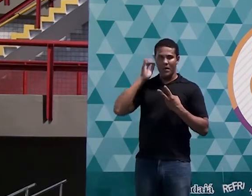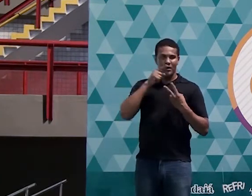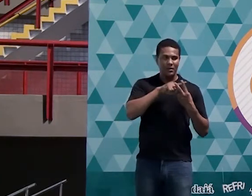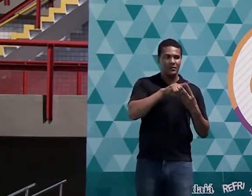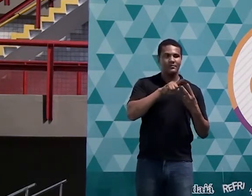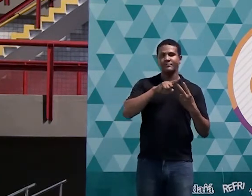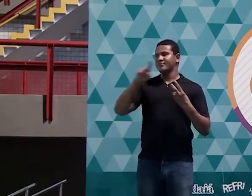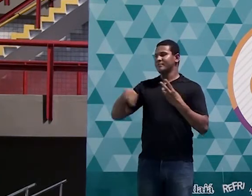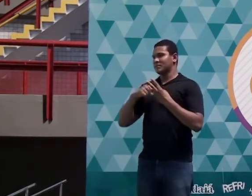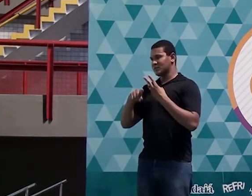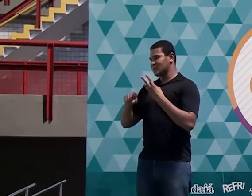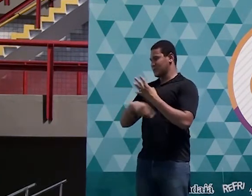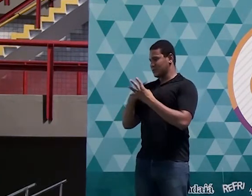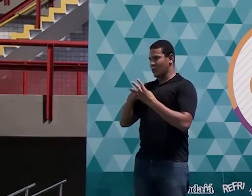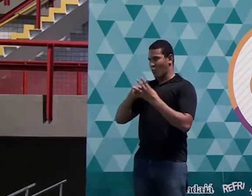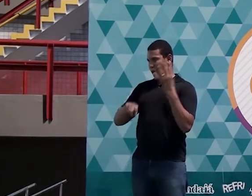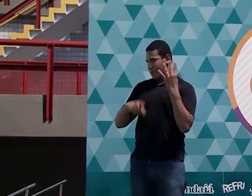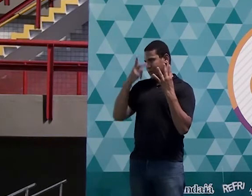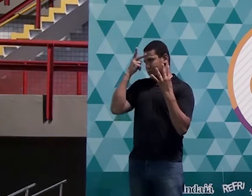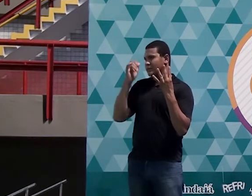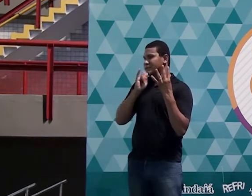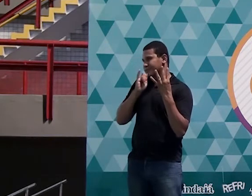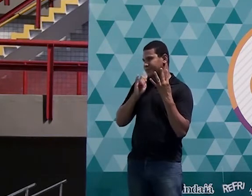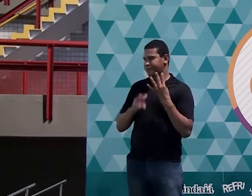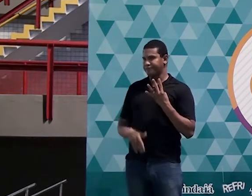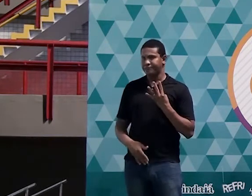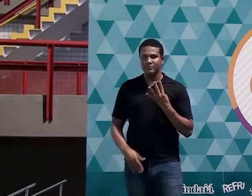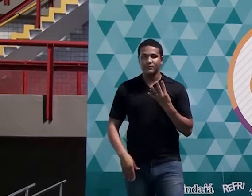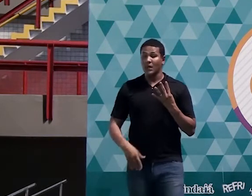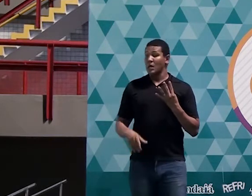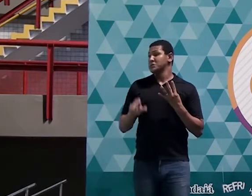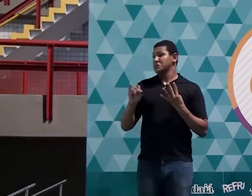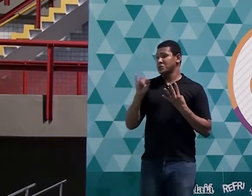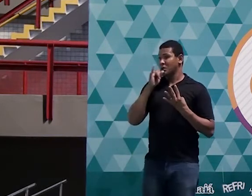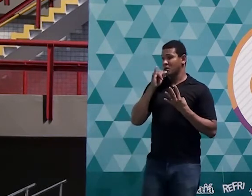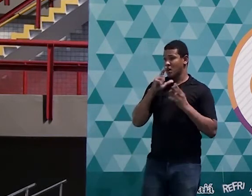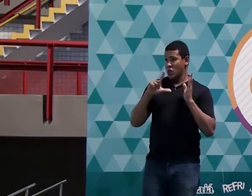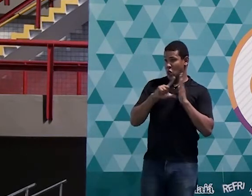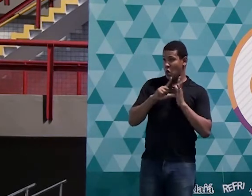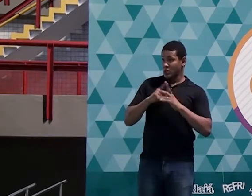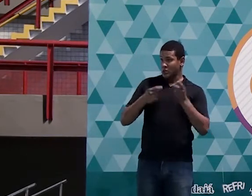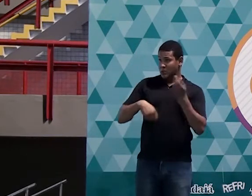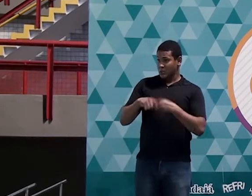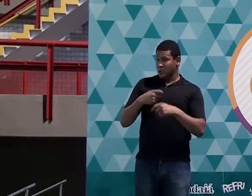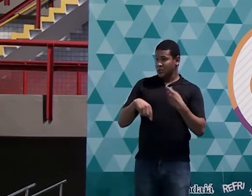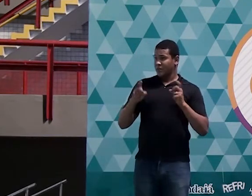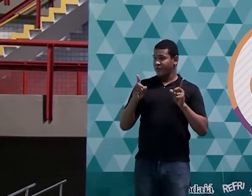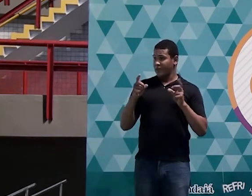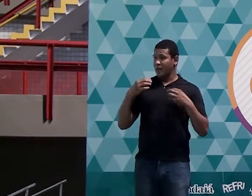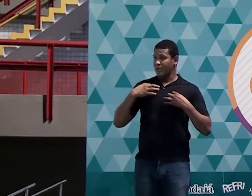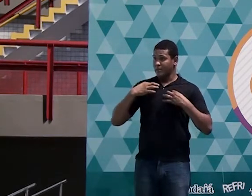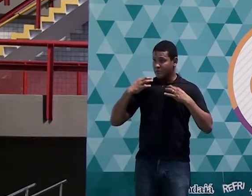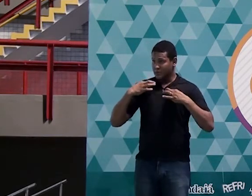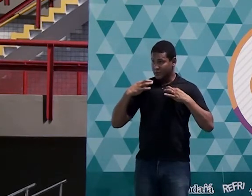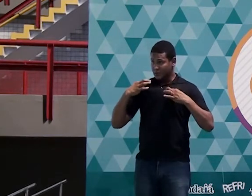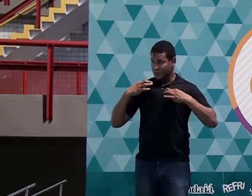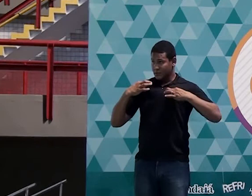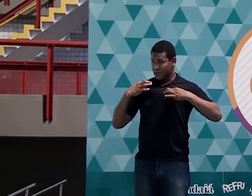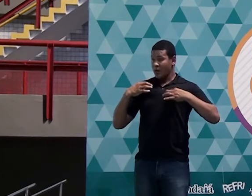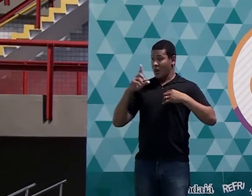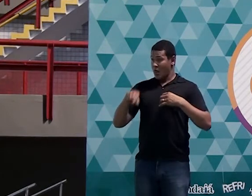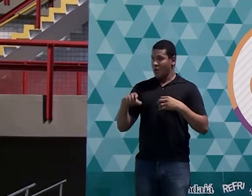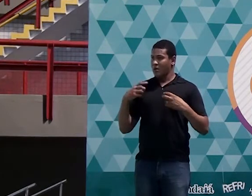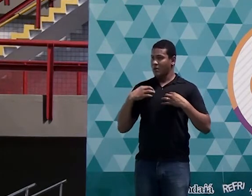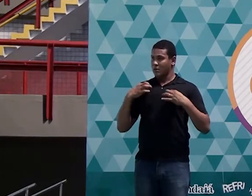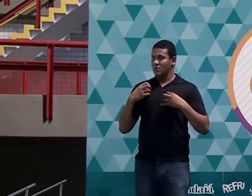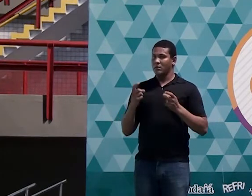Fernandes. Estamos aqui na Idade Média. Se a gente fosse abrir uma loja de vender blusas, o nome dessa loja se